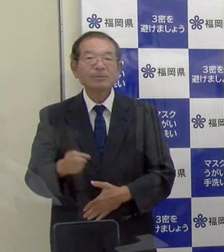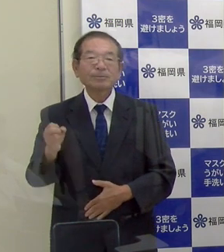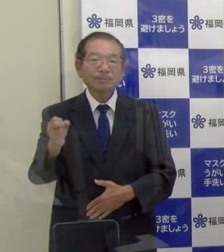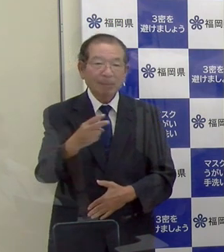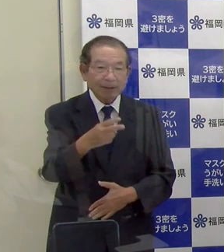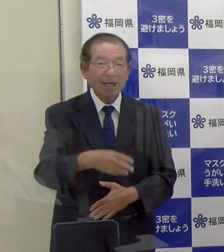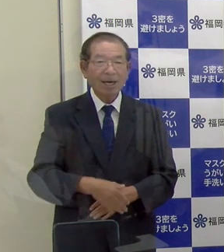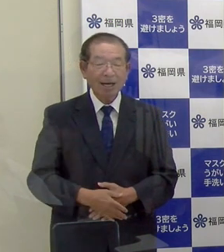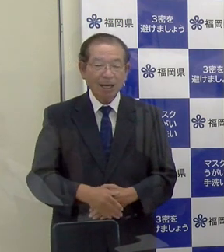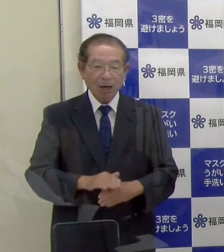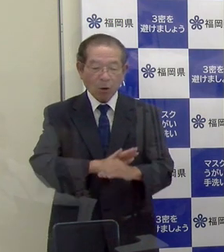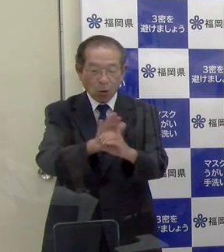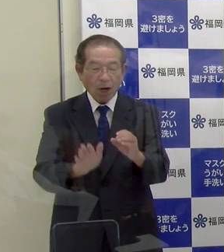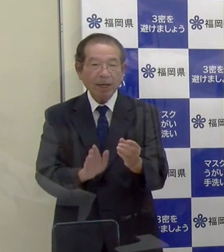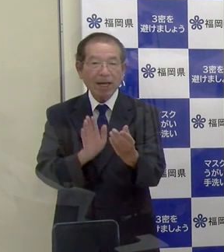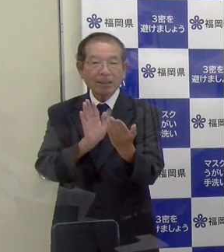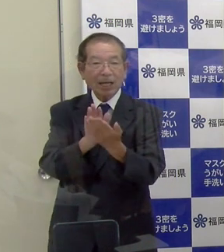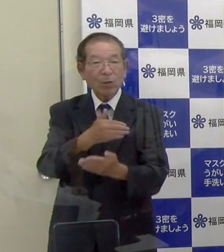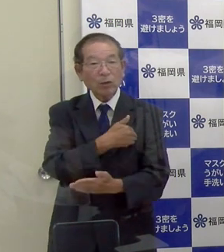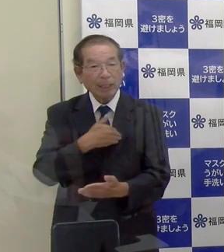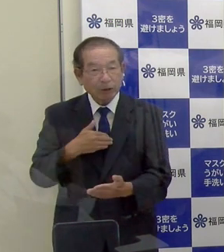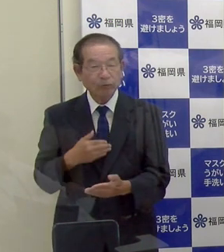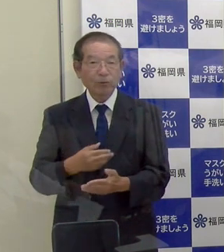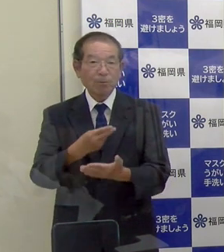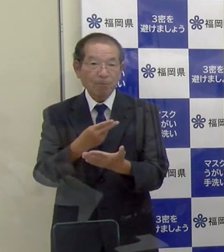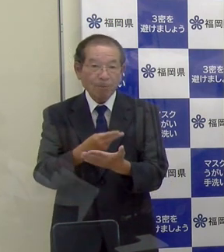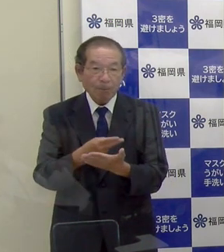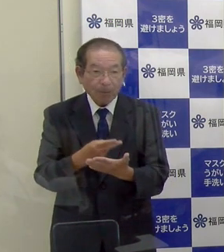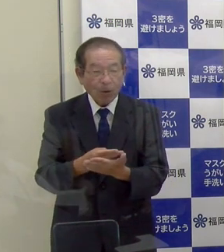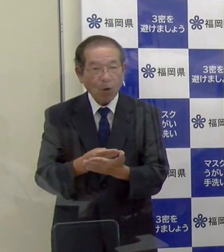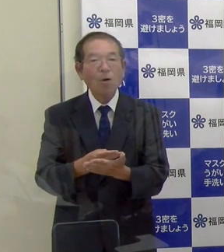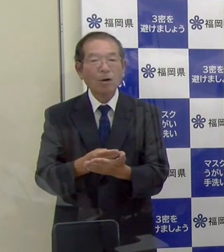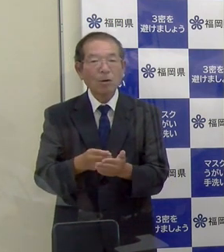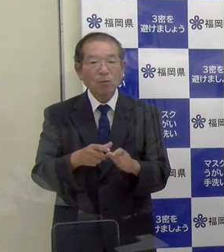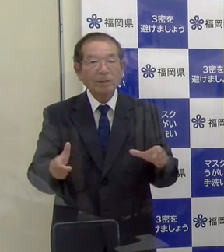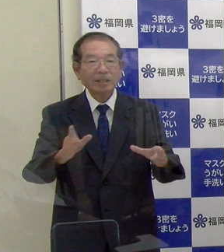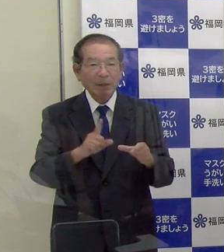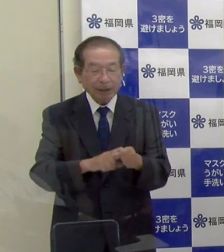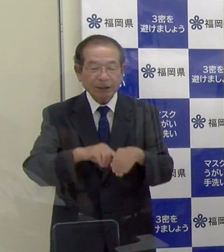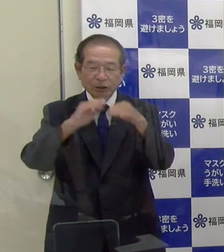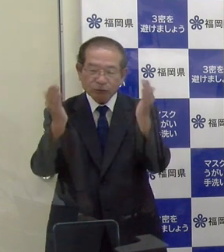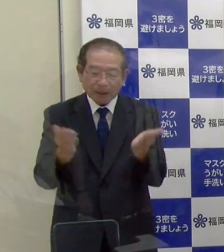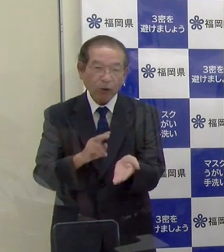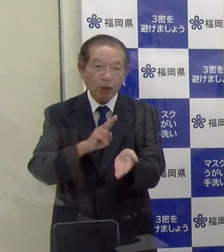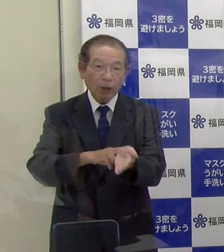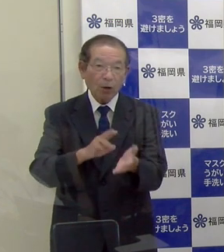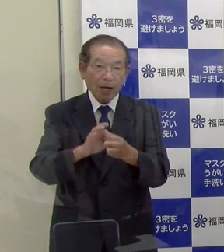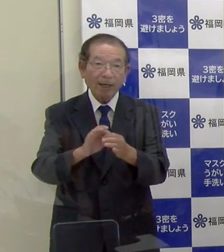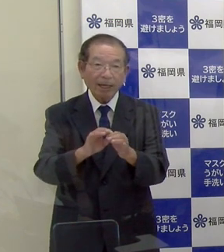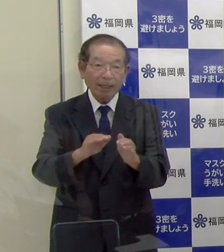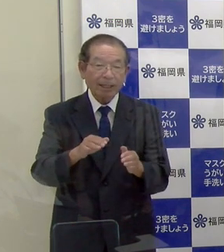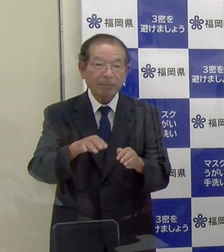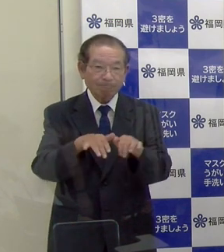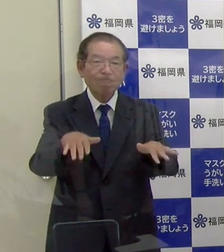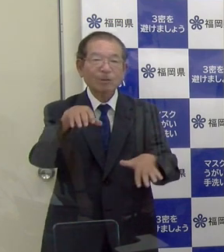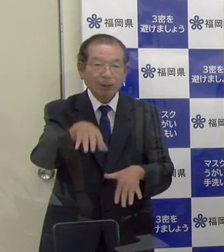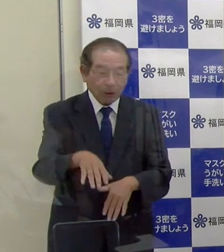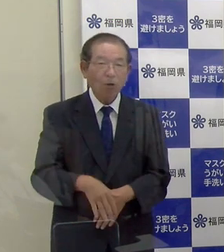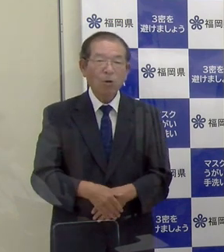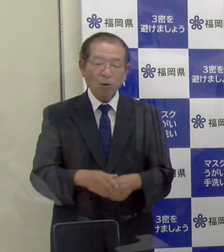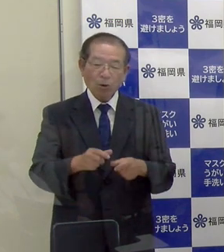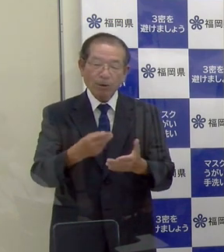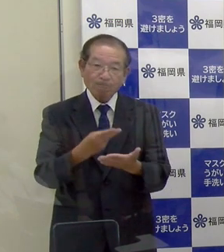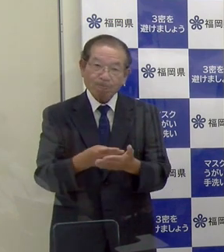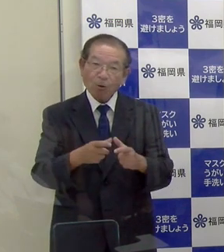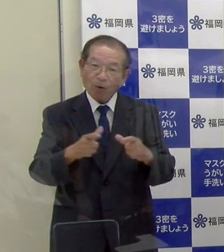この頃な対応病床を増やしますため全ての医療機関に対しこんな病床の増床を要請いたしまし